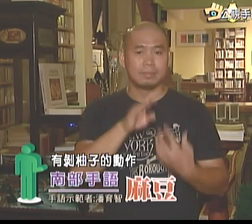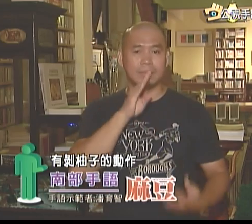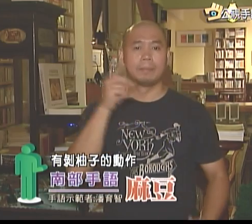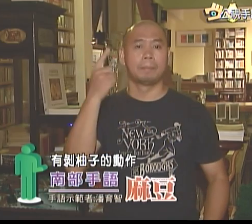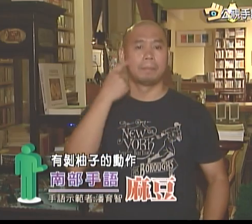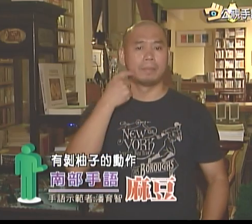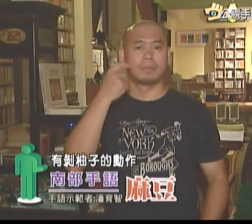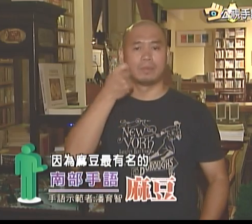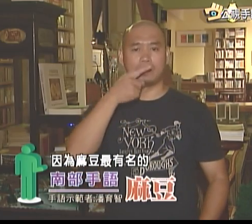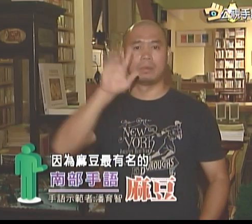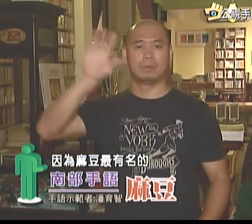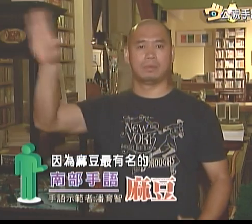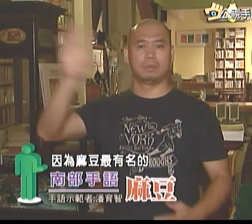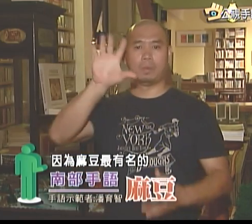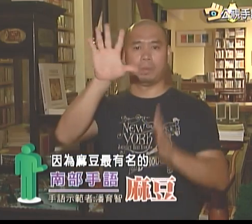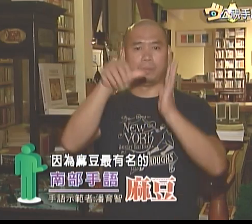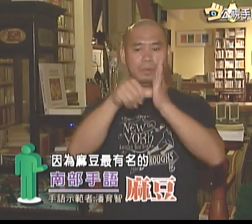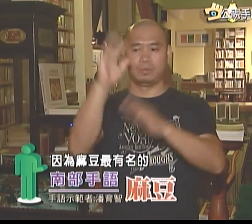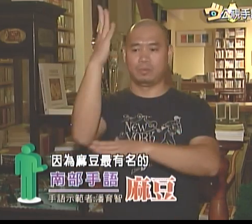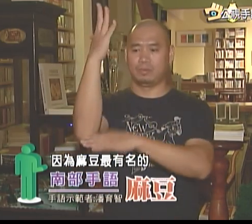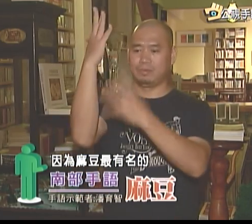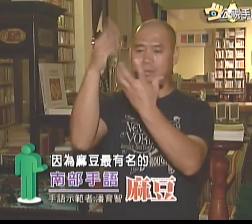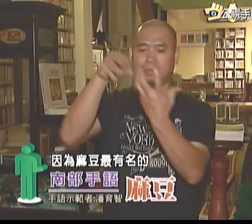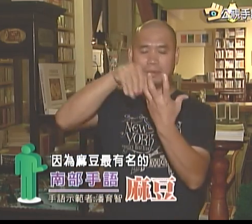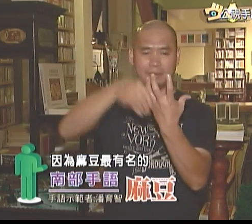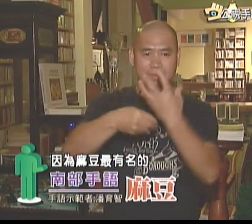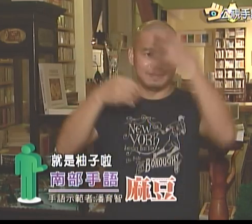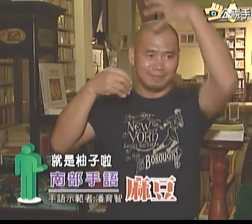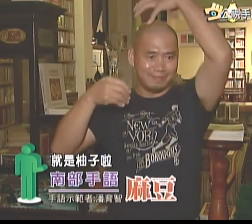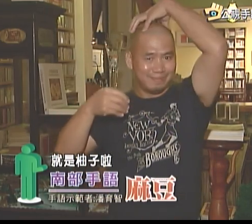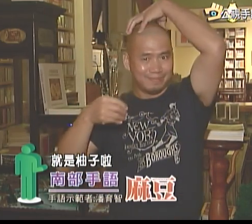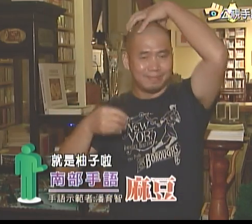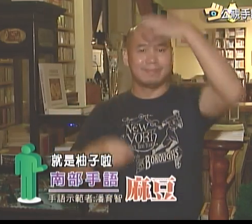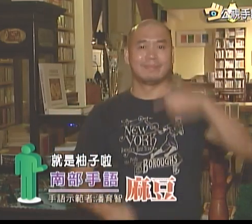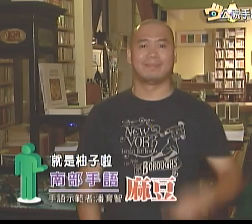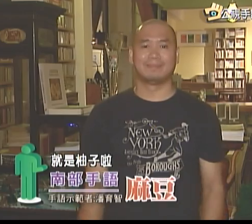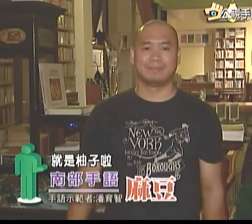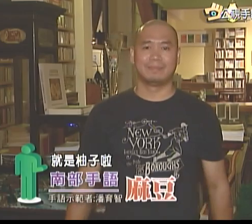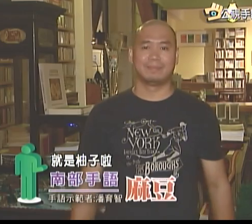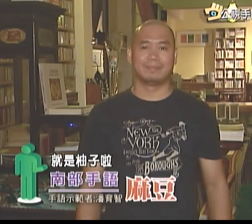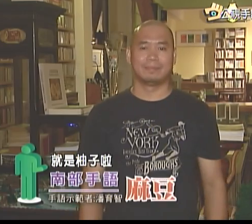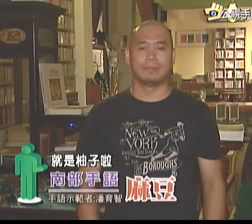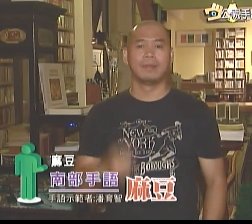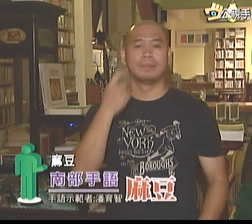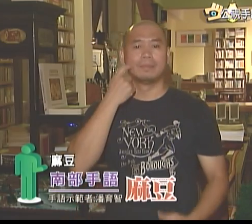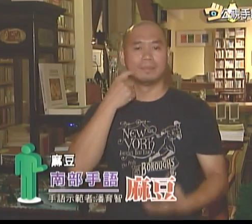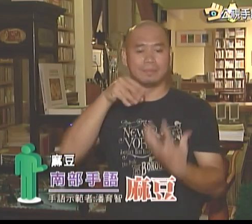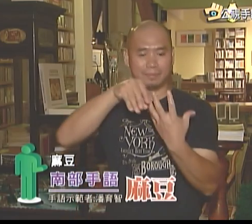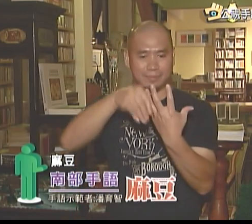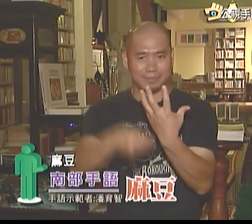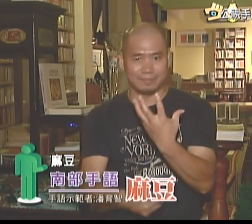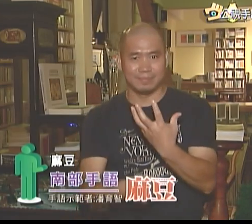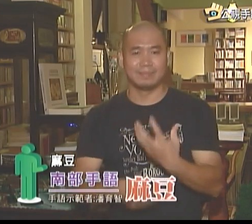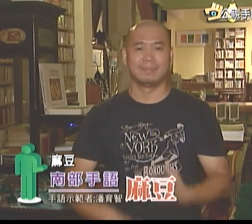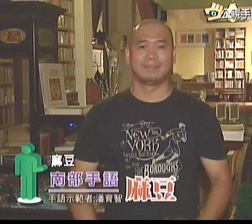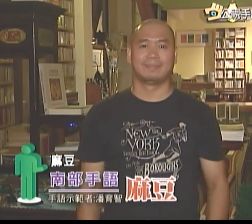作，因为麻豆最有名的就是柚子啦。麻豆，